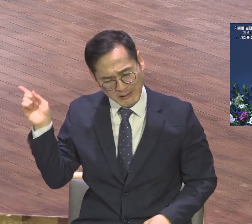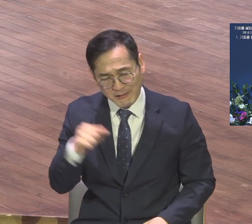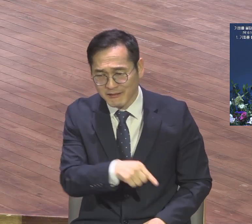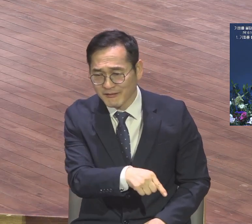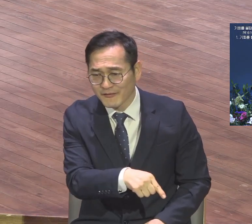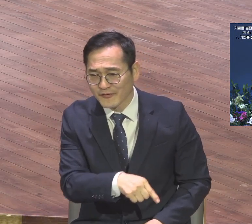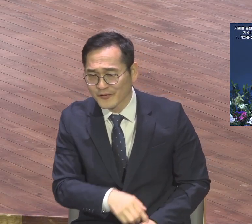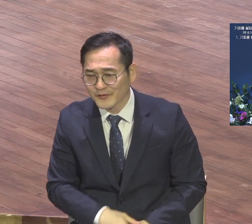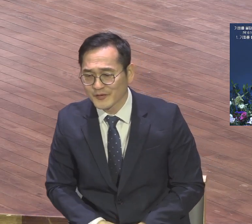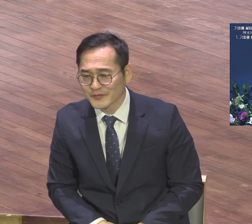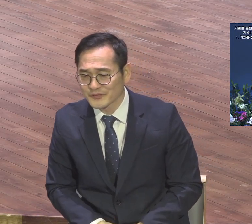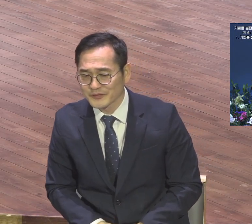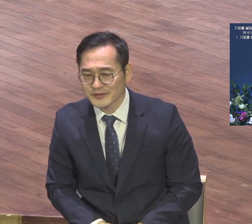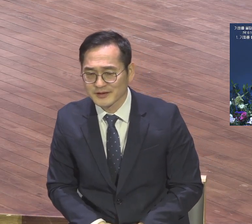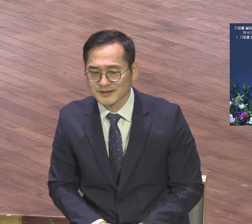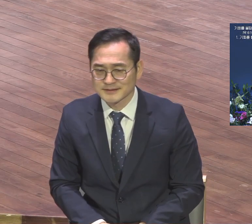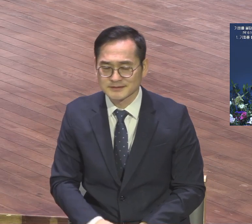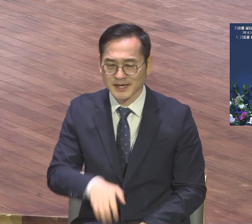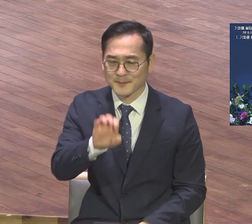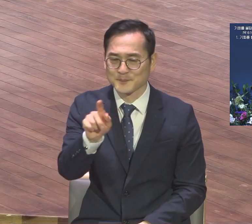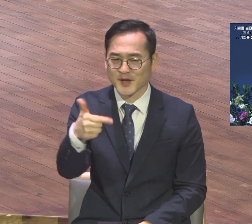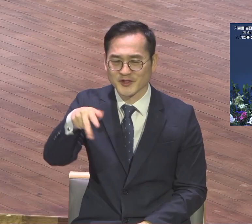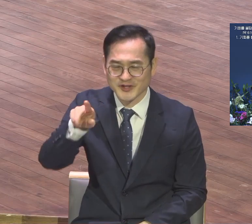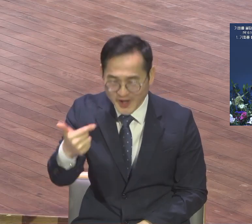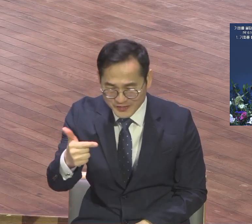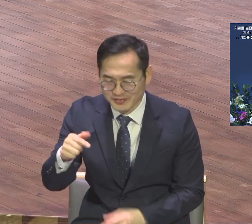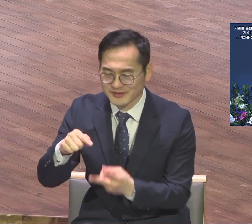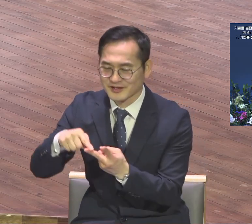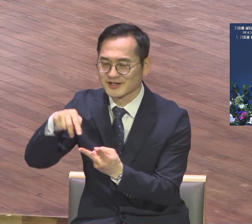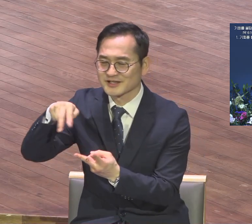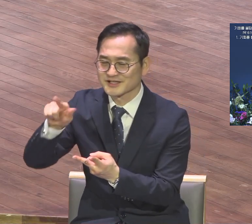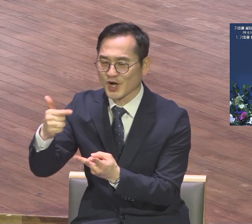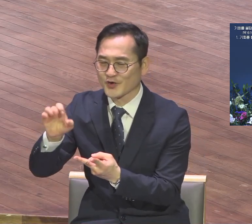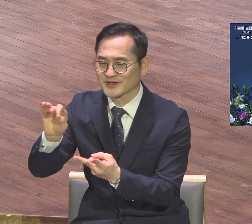편견과 선입견은 정반대지요.